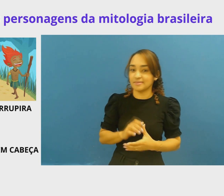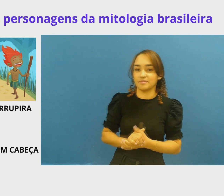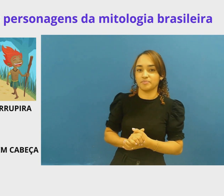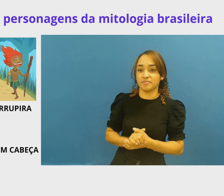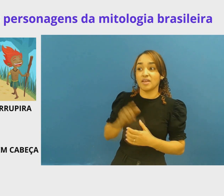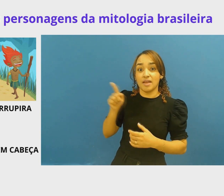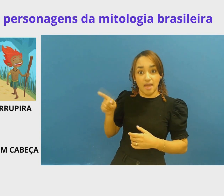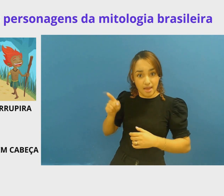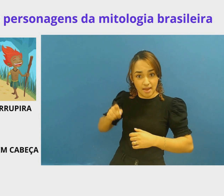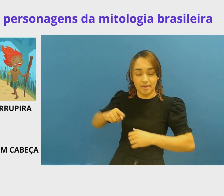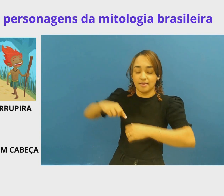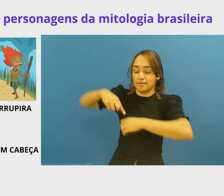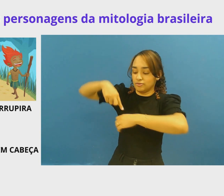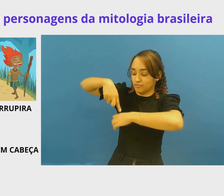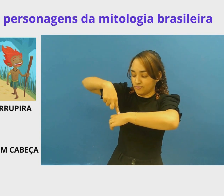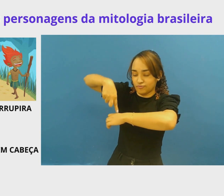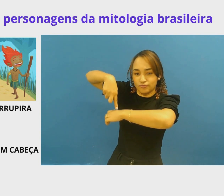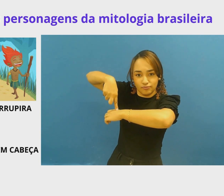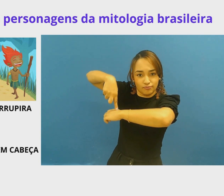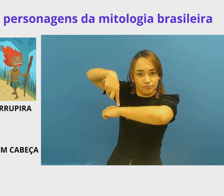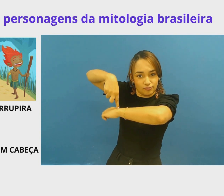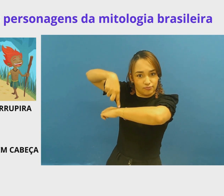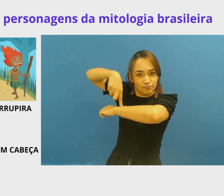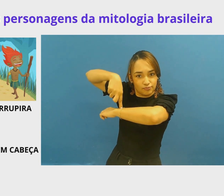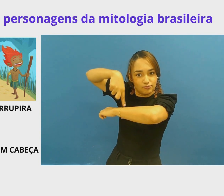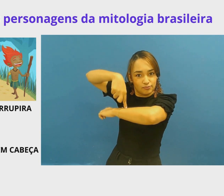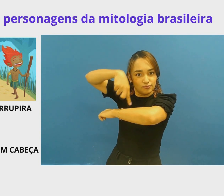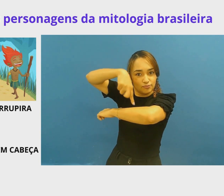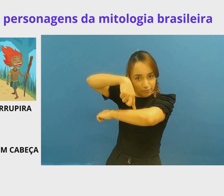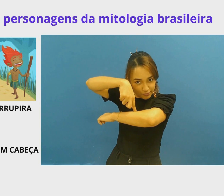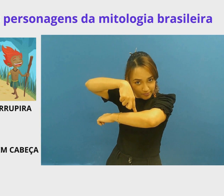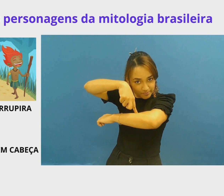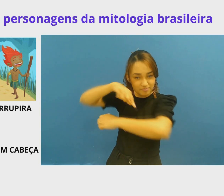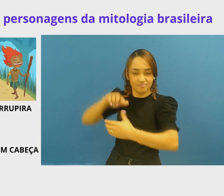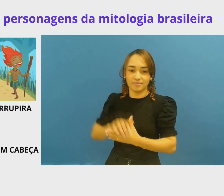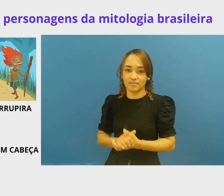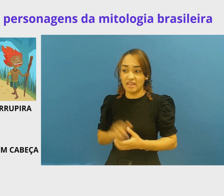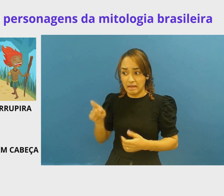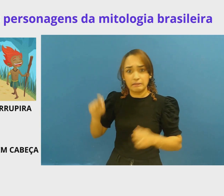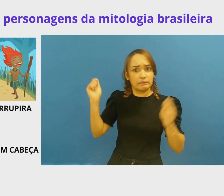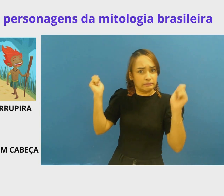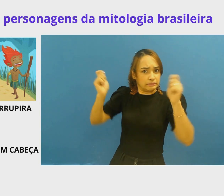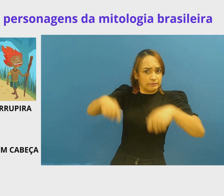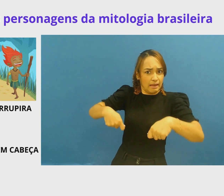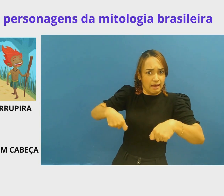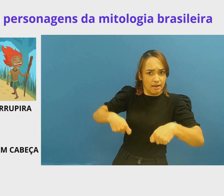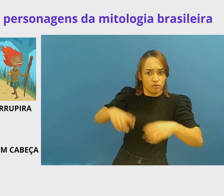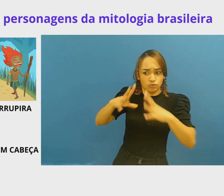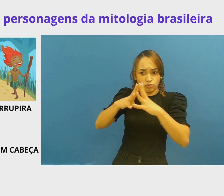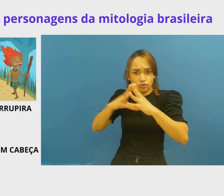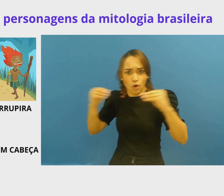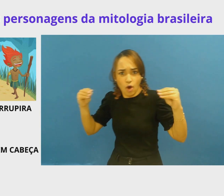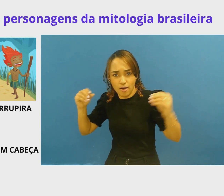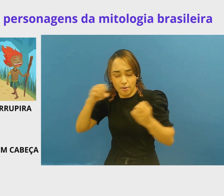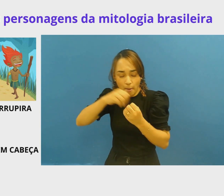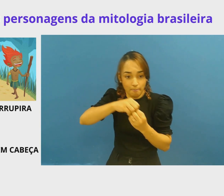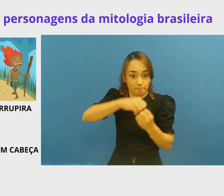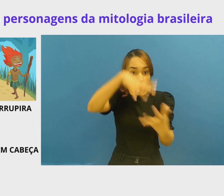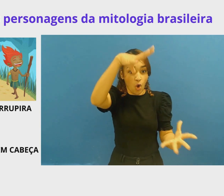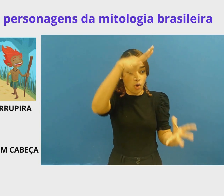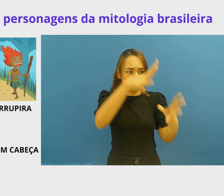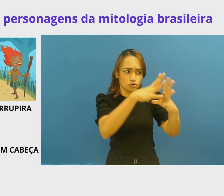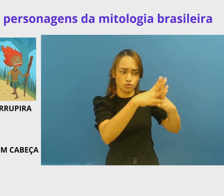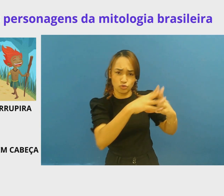apenas uma perna. Ele usa um gorro vermelho que lhe